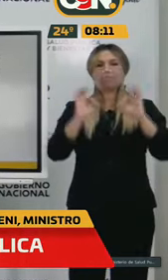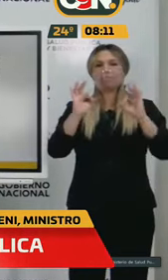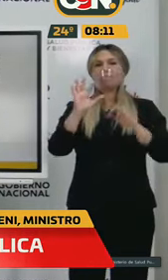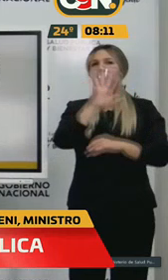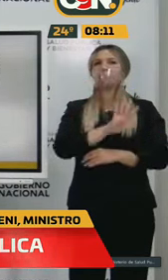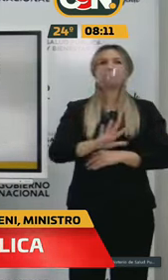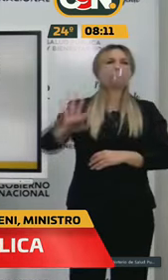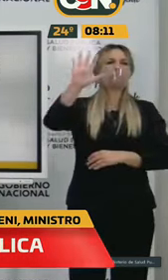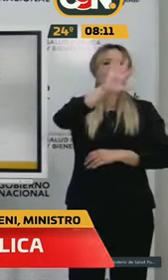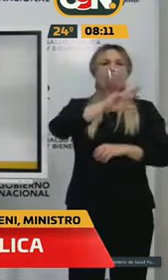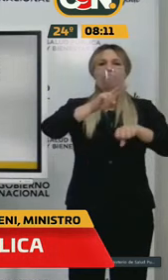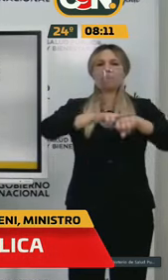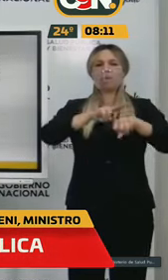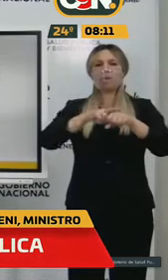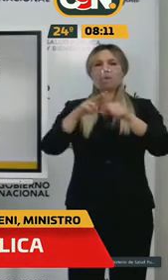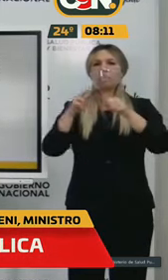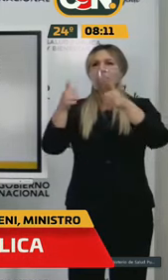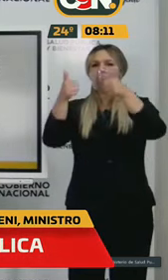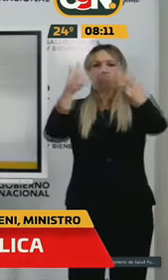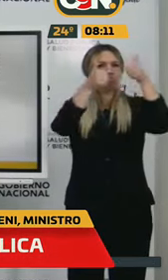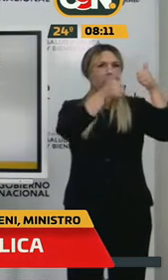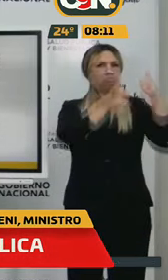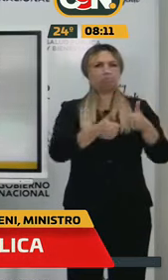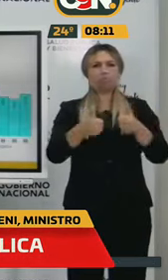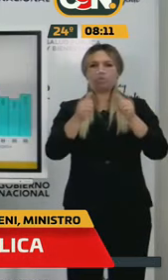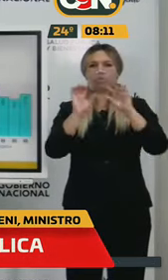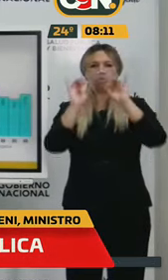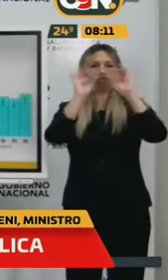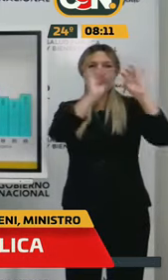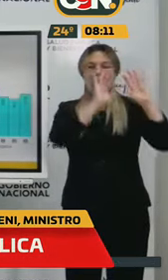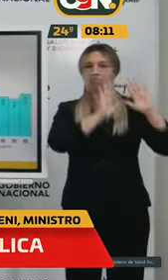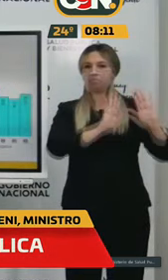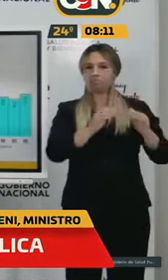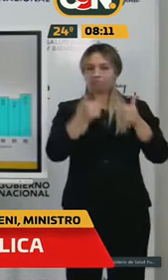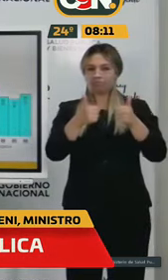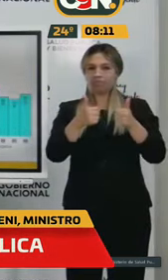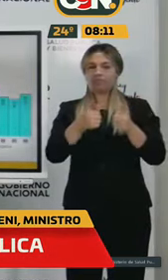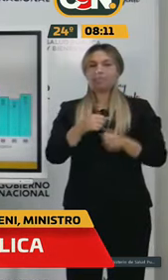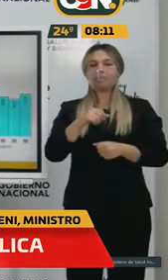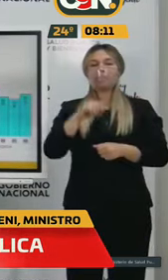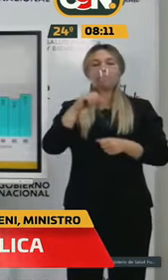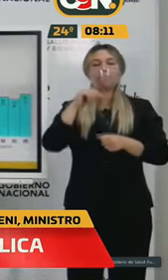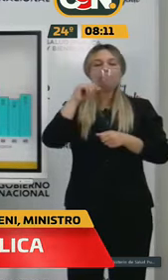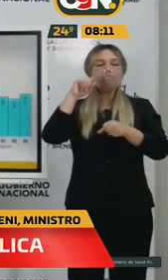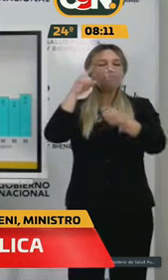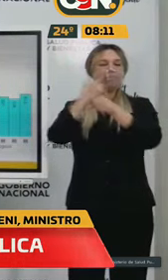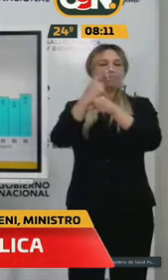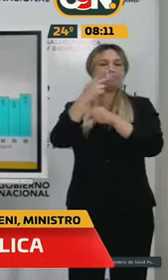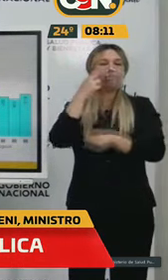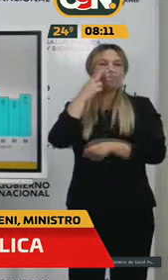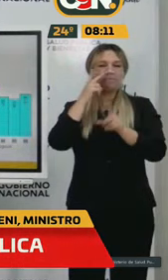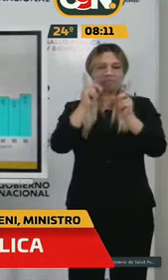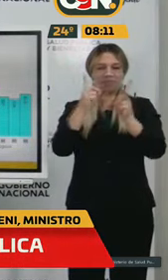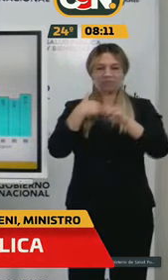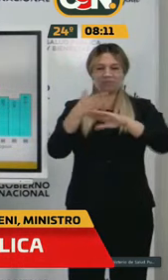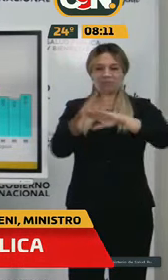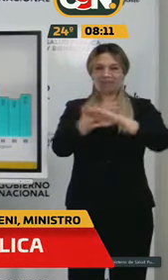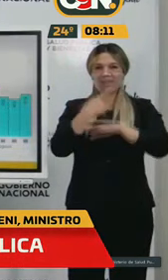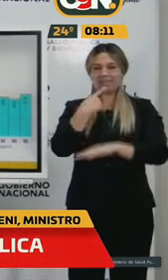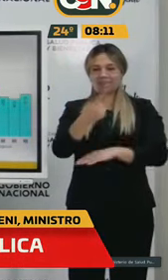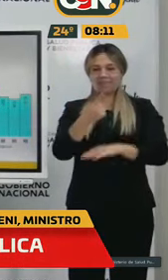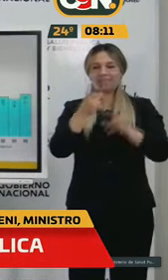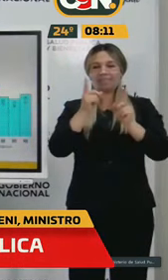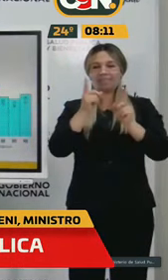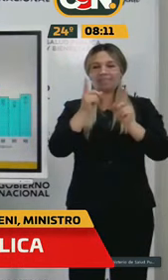realmente se encuentra relativamente estable. Los problemas principales, como señalé, y el aumento